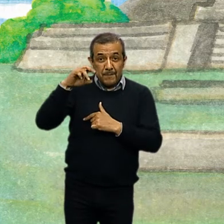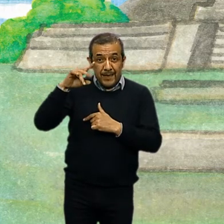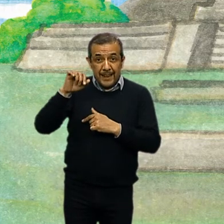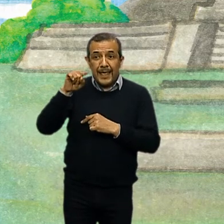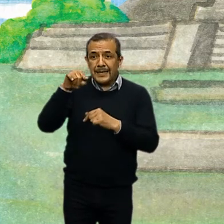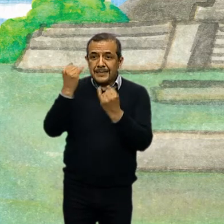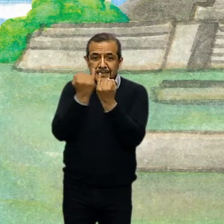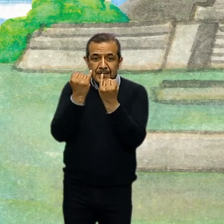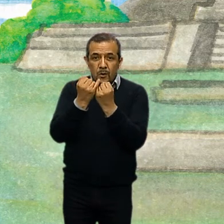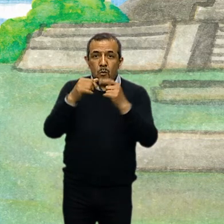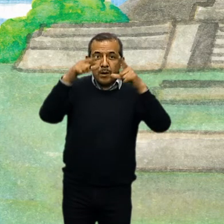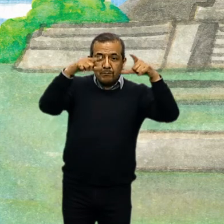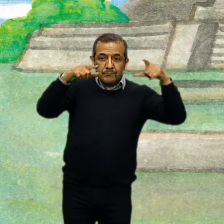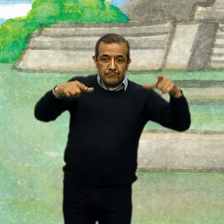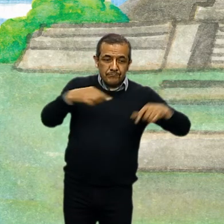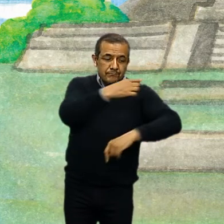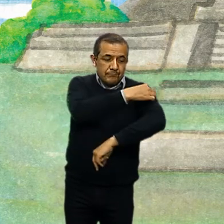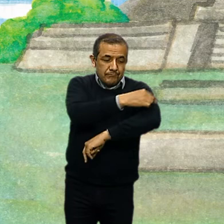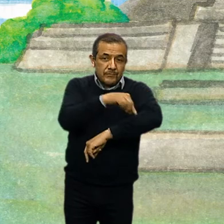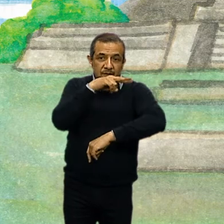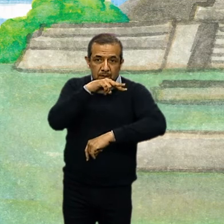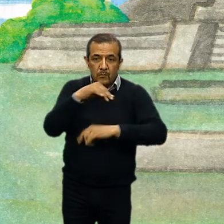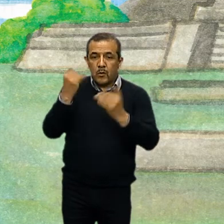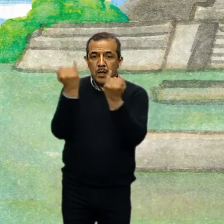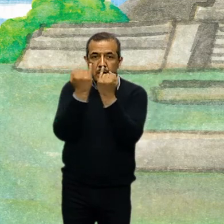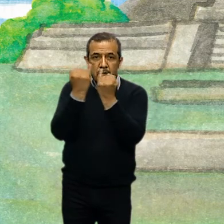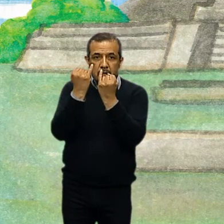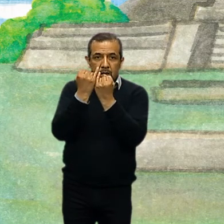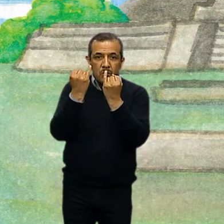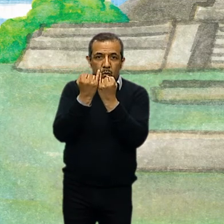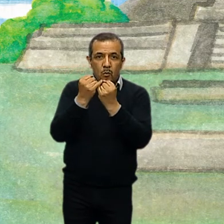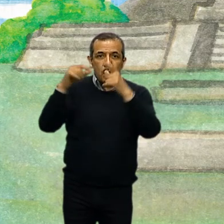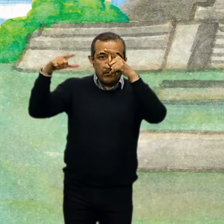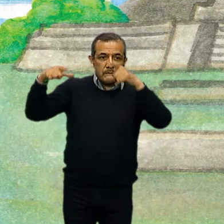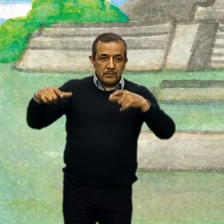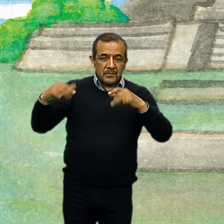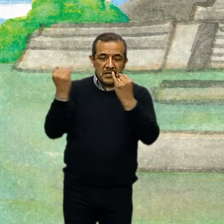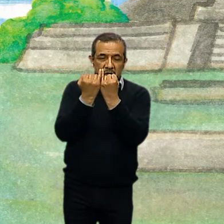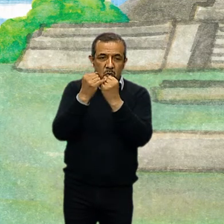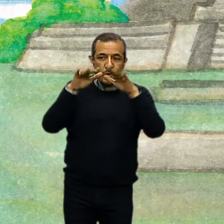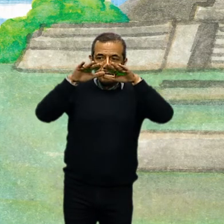Templo de las Serpientes Emplumadas, pero se piensa que nunca llegó a ser terminada.